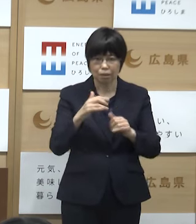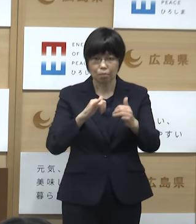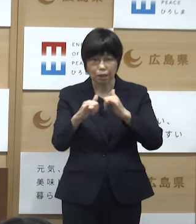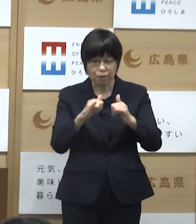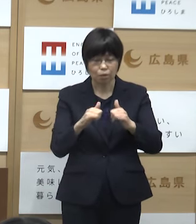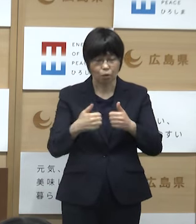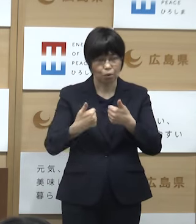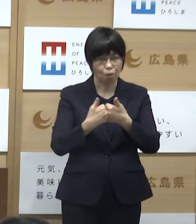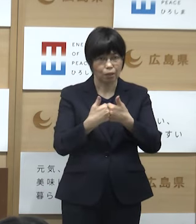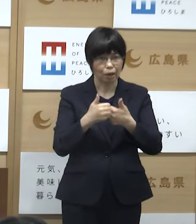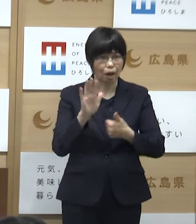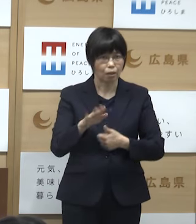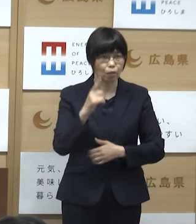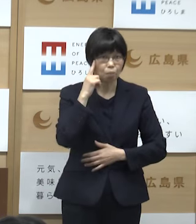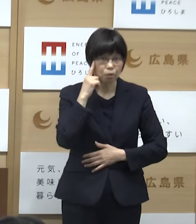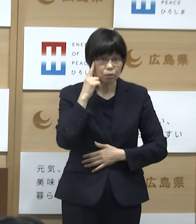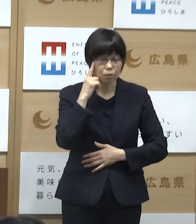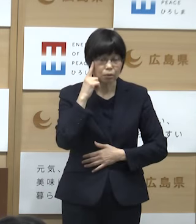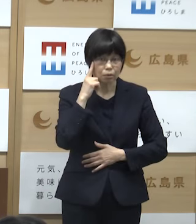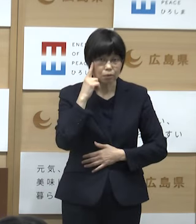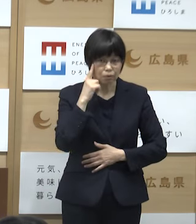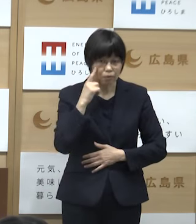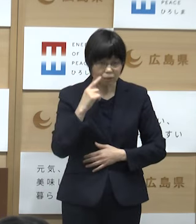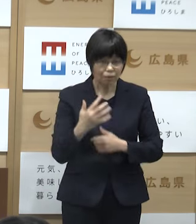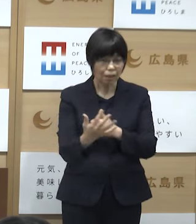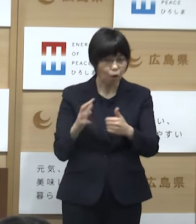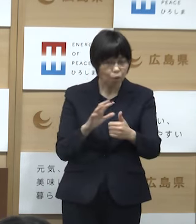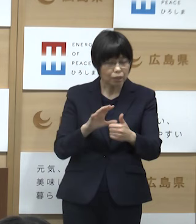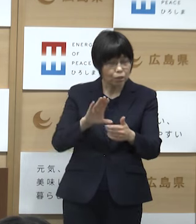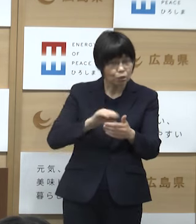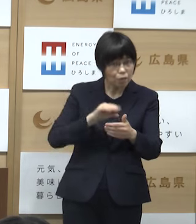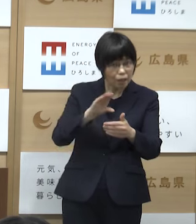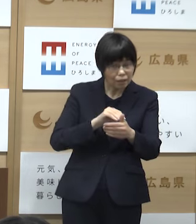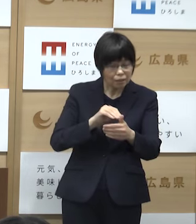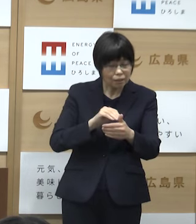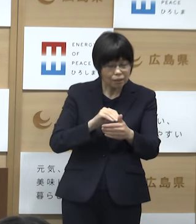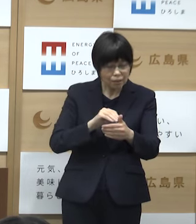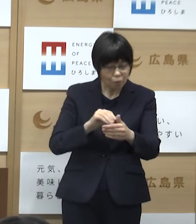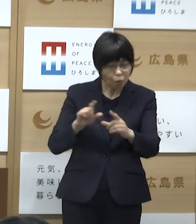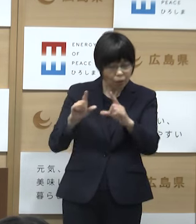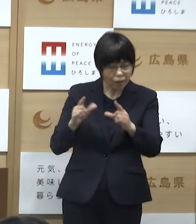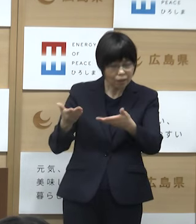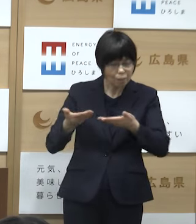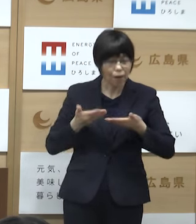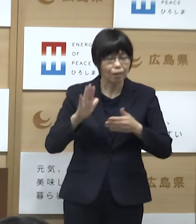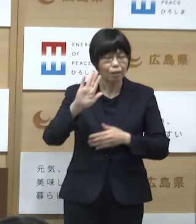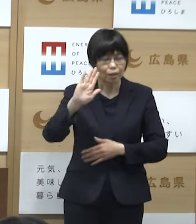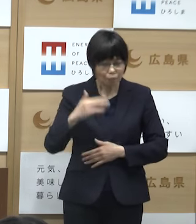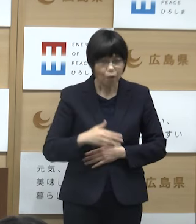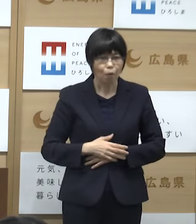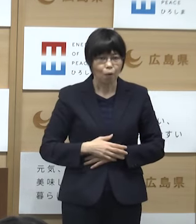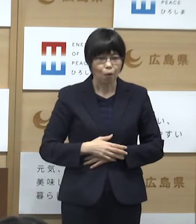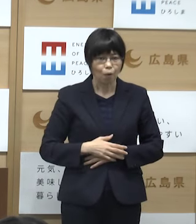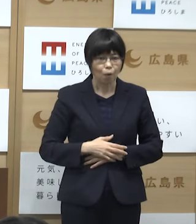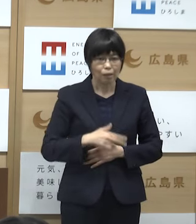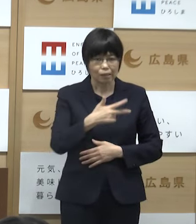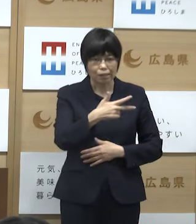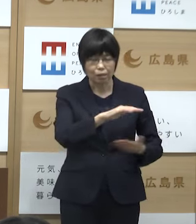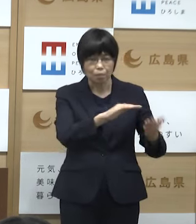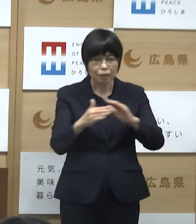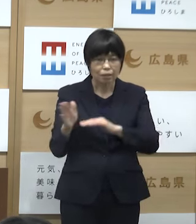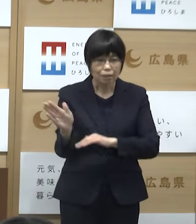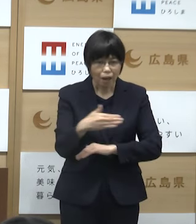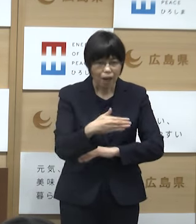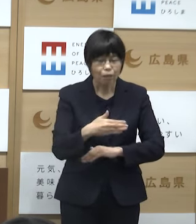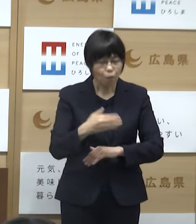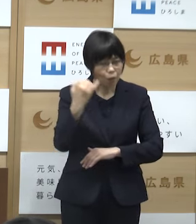、まあ、囲み取材にも応じていただいたので大体の話は聞かせていただいてるんですけど、どういったその各市町から反応があった、まあ、その